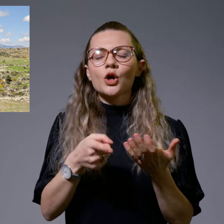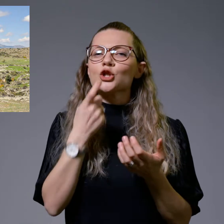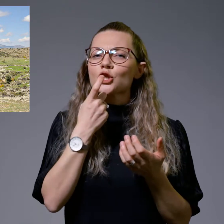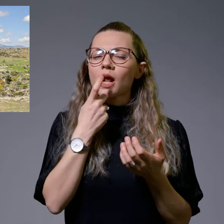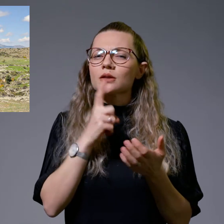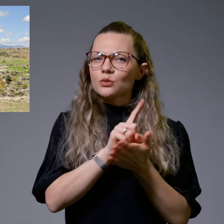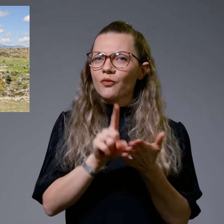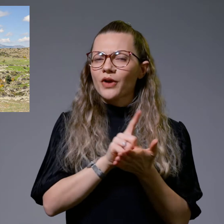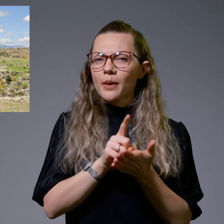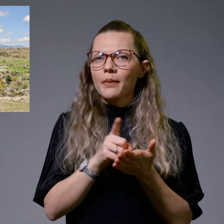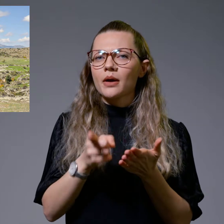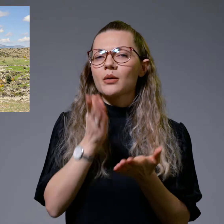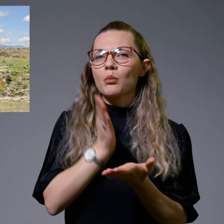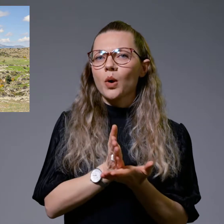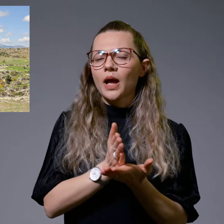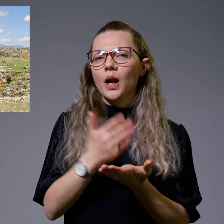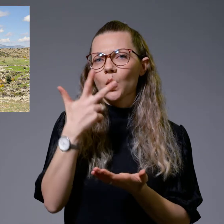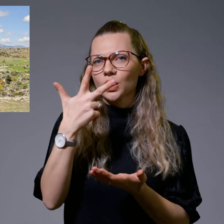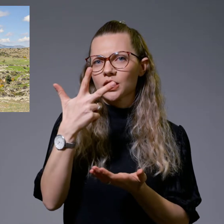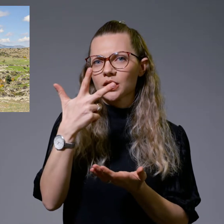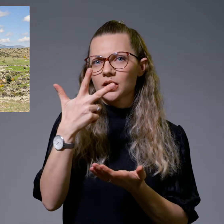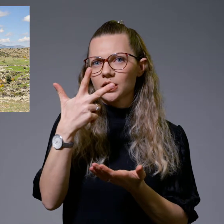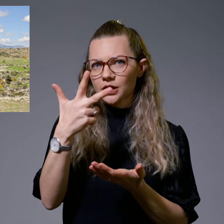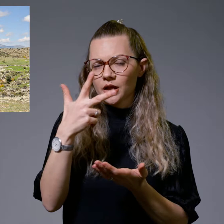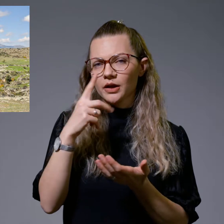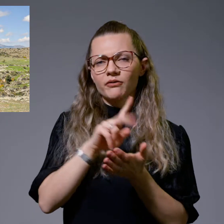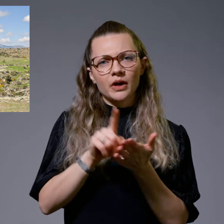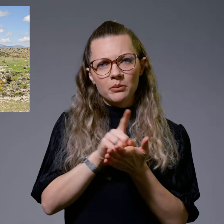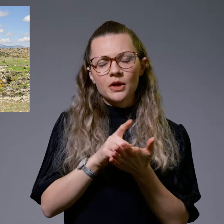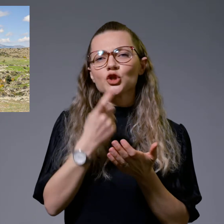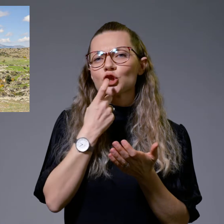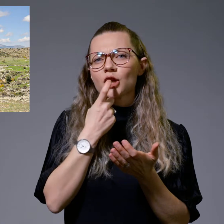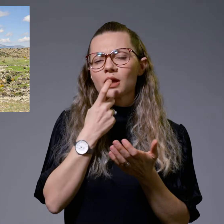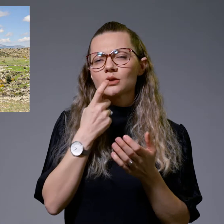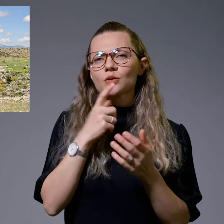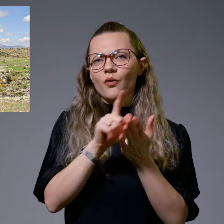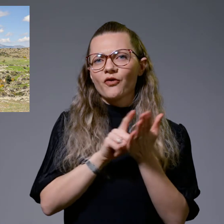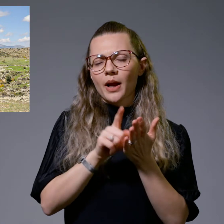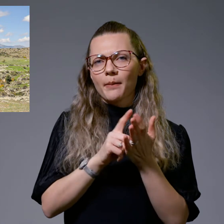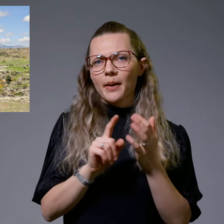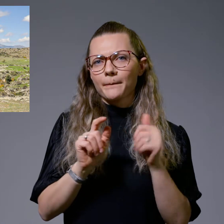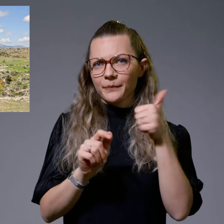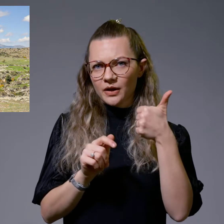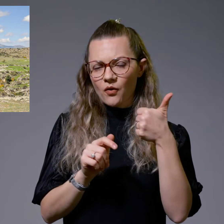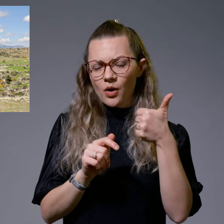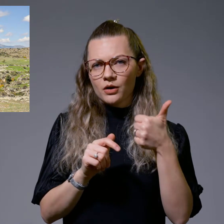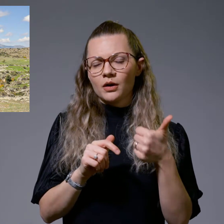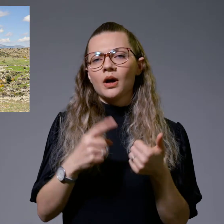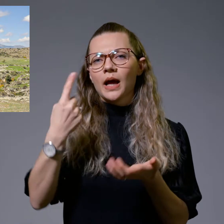Македонија е поделено на 3 периоди. Железно време, прв период, од